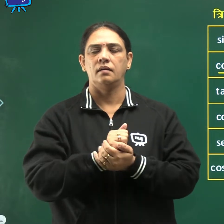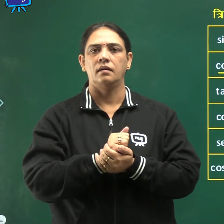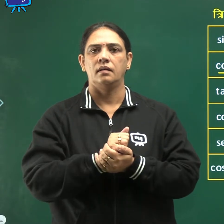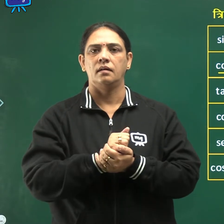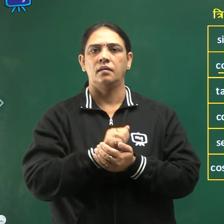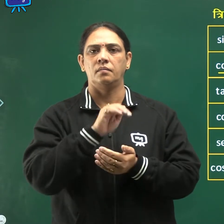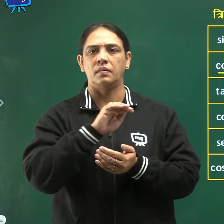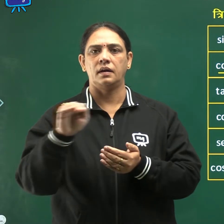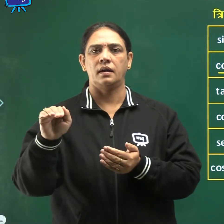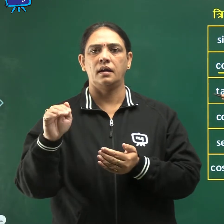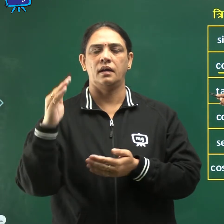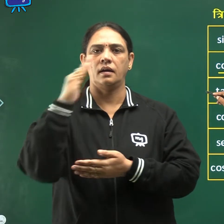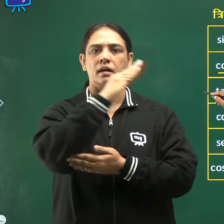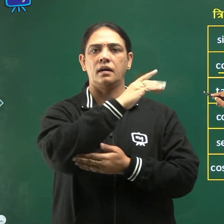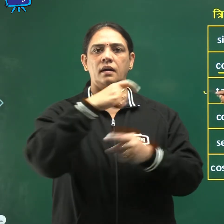बटे कर्ण,